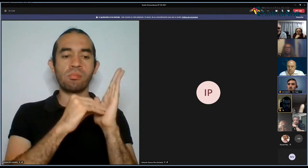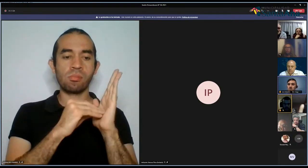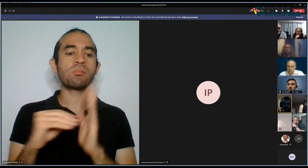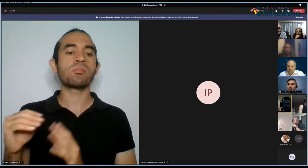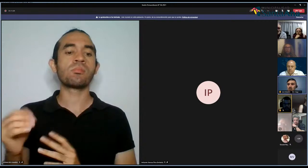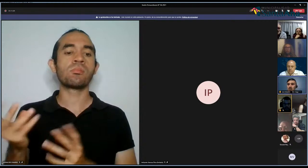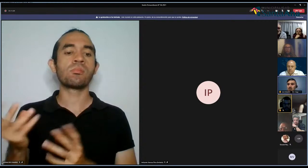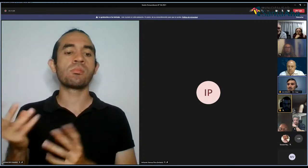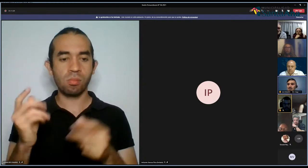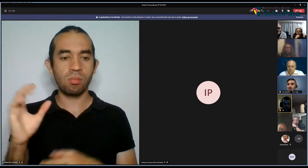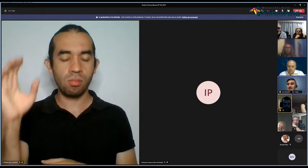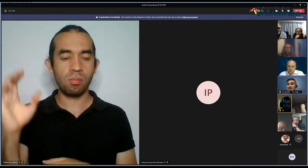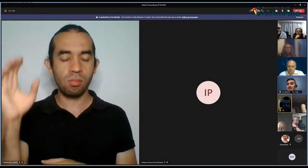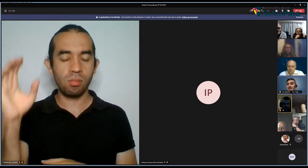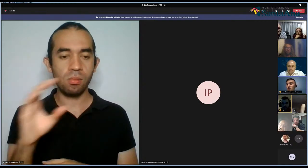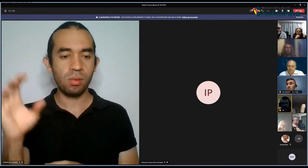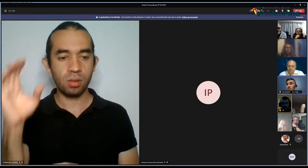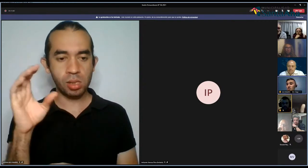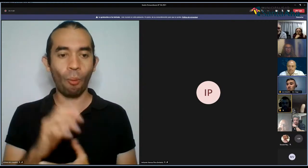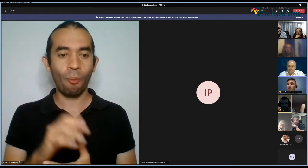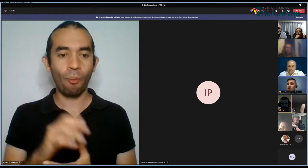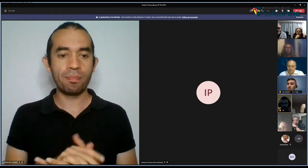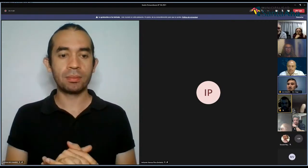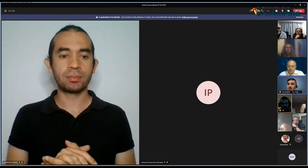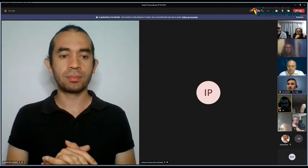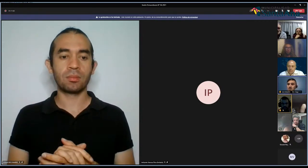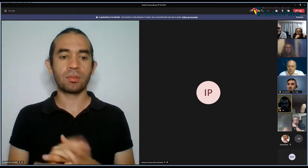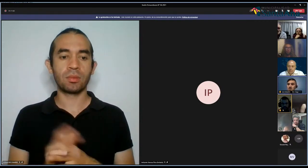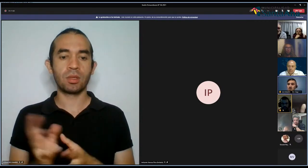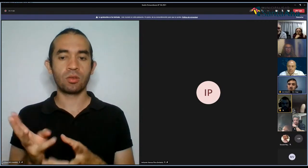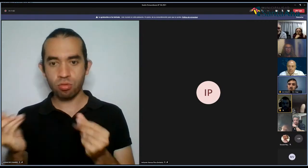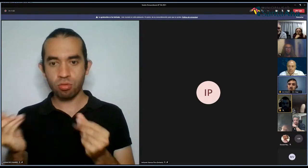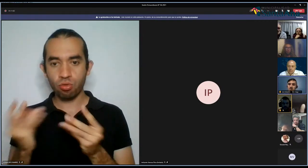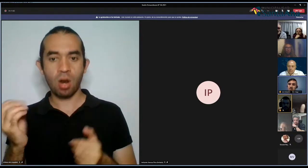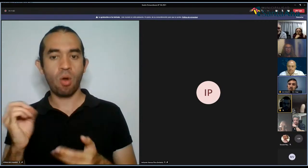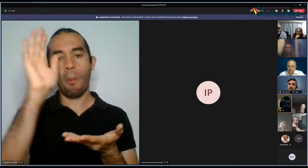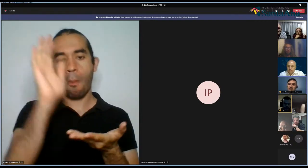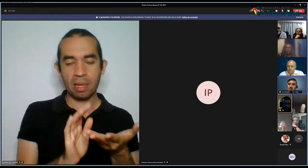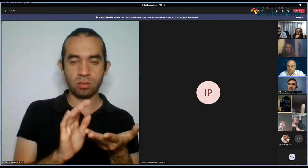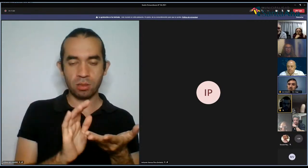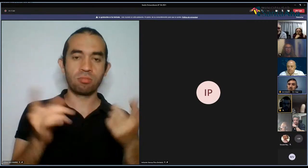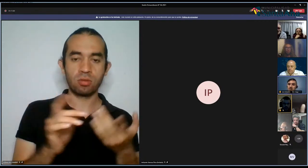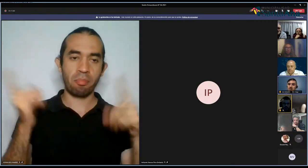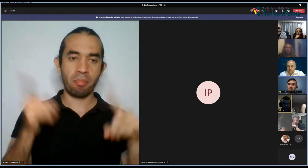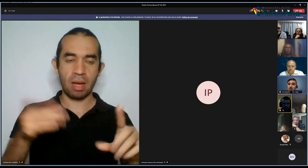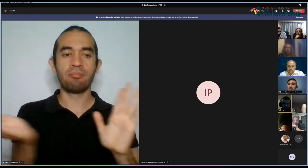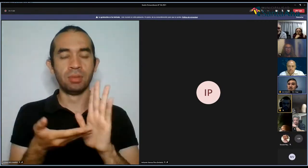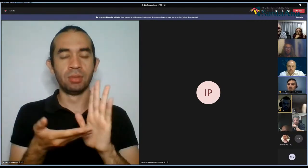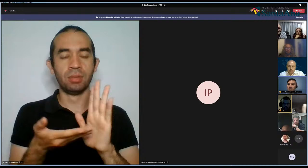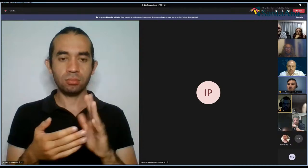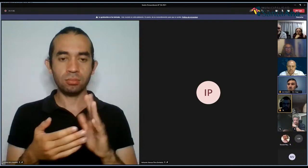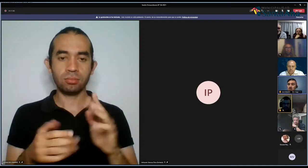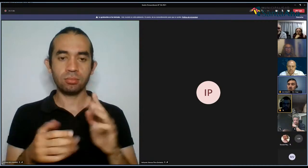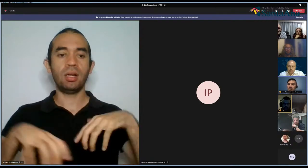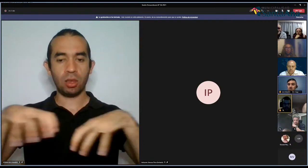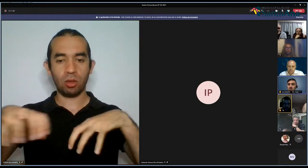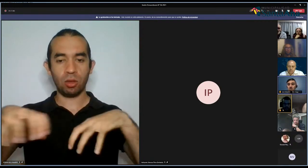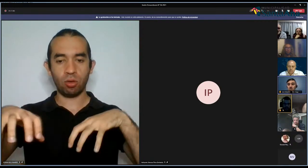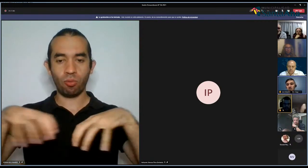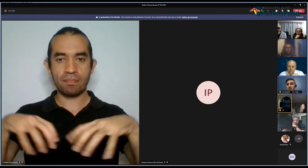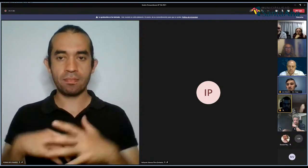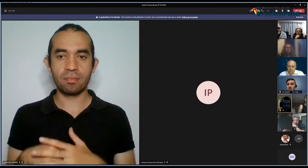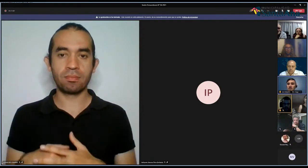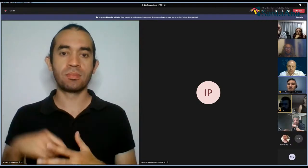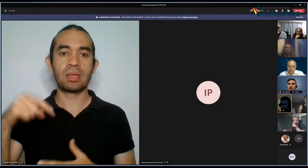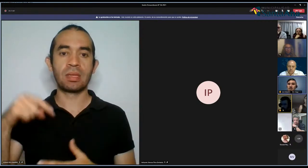que lleguen o solucionar o mitigar estos eventos que se están realizando en el cantón